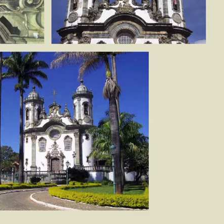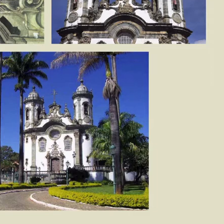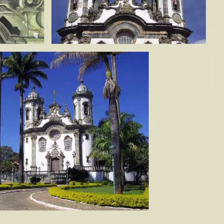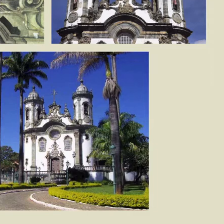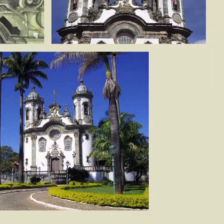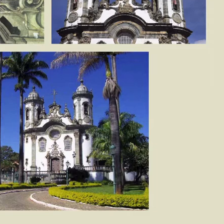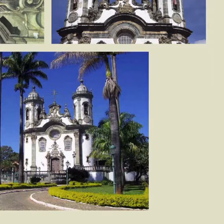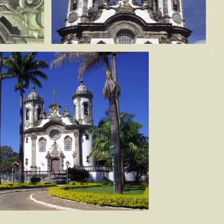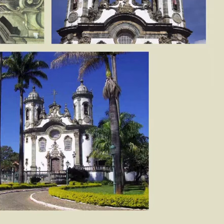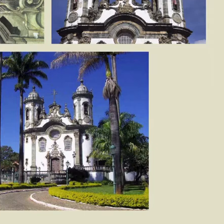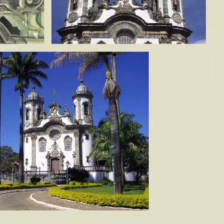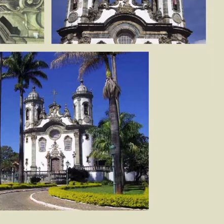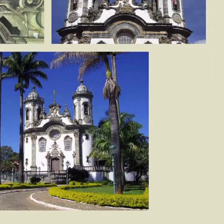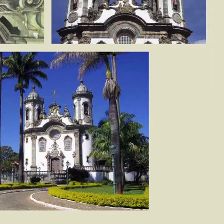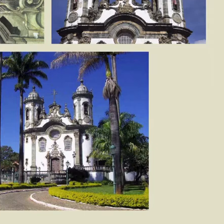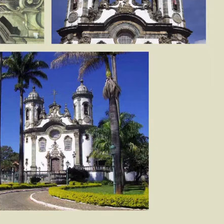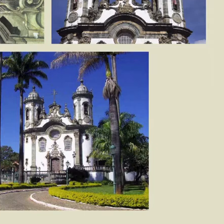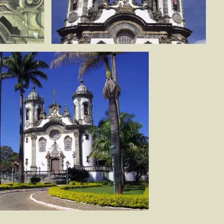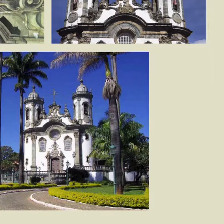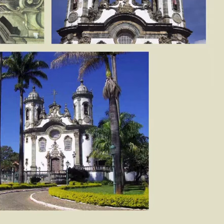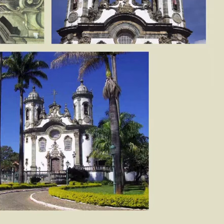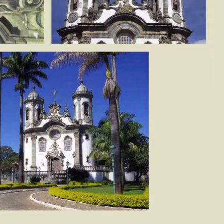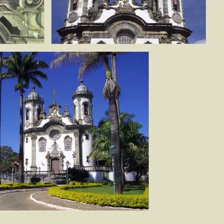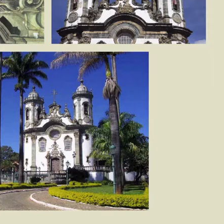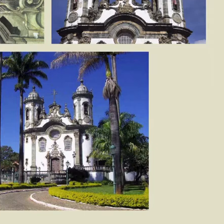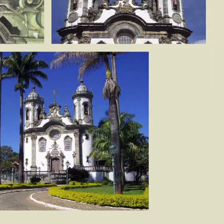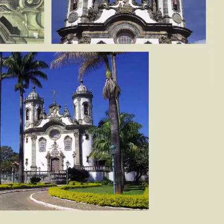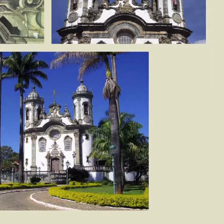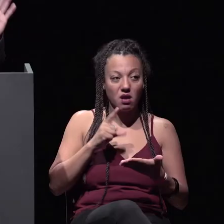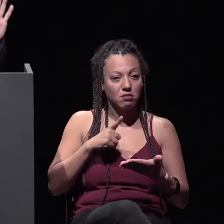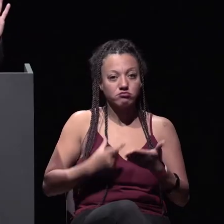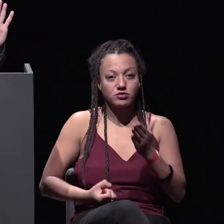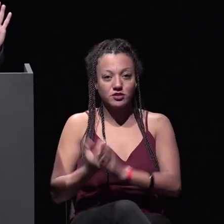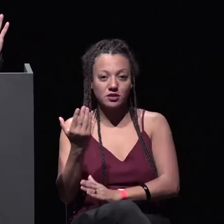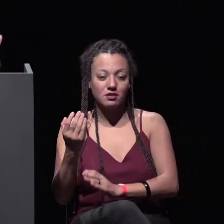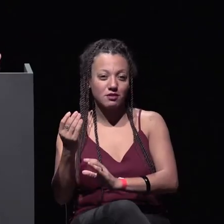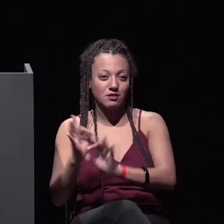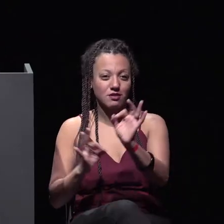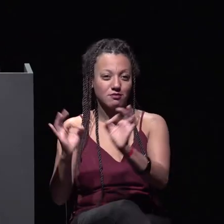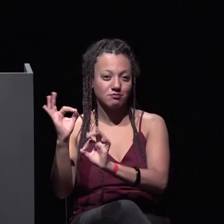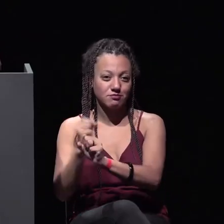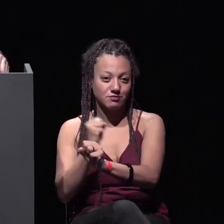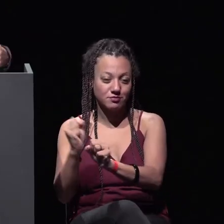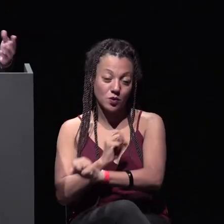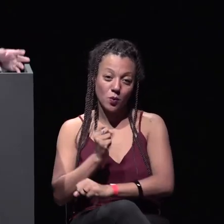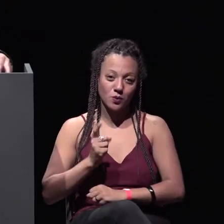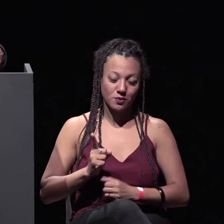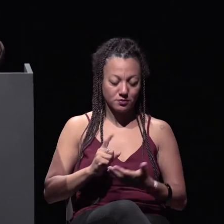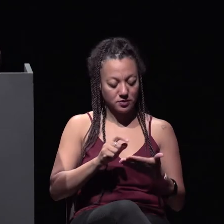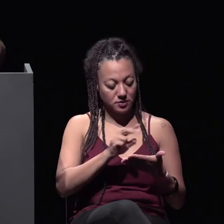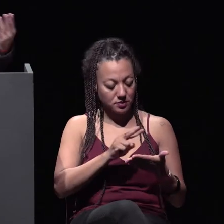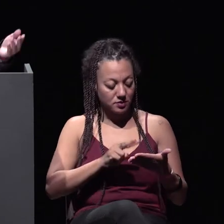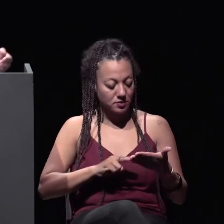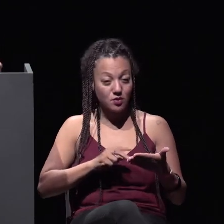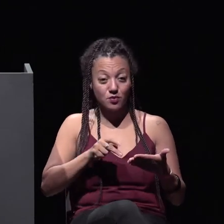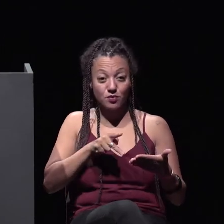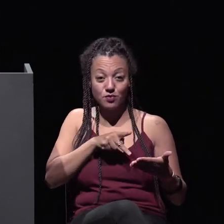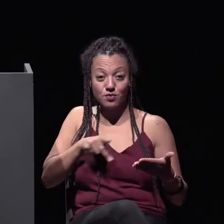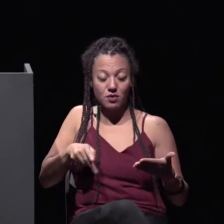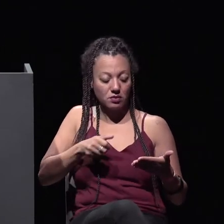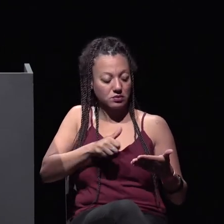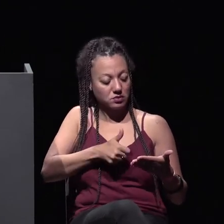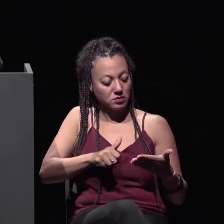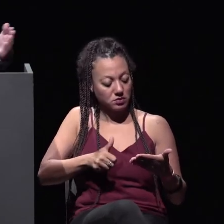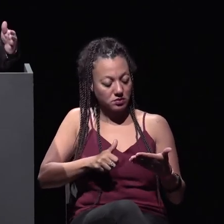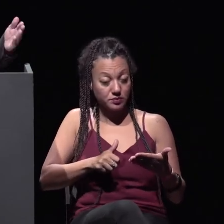ofício é arrematava poderia por exemplo arrematar a obra esse projeto é escolhido ele era obviamente avaliado depois da